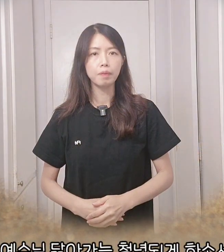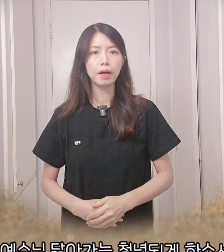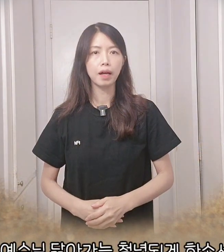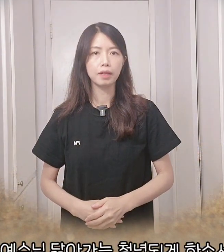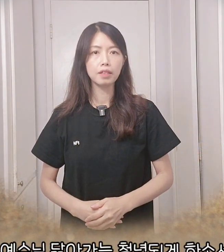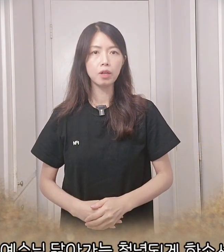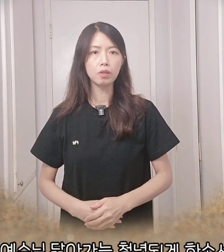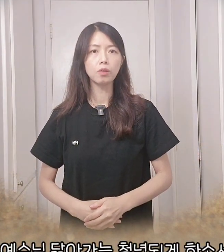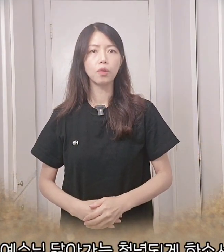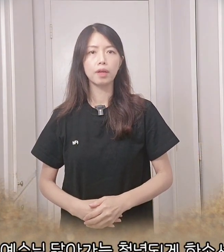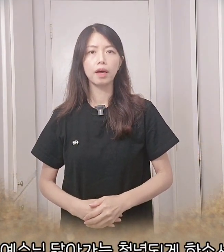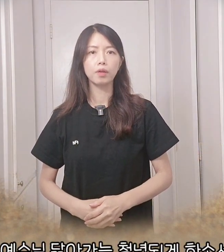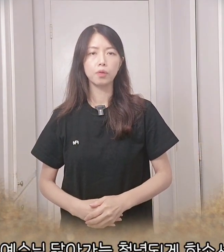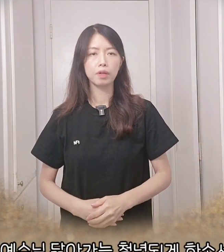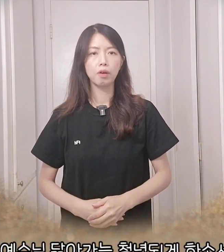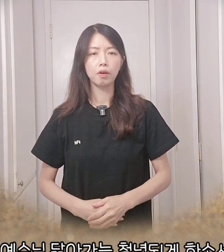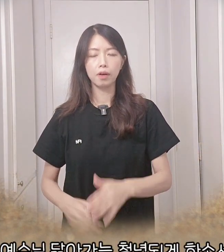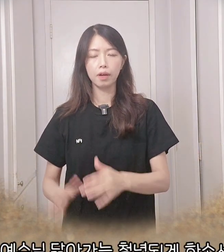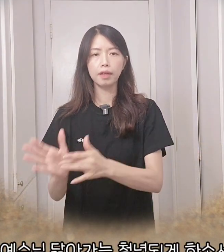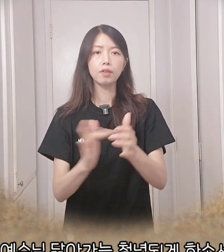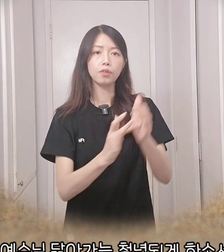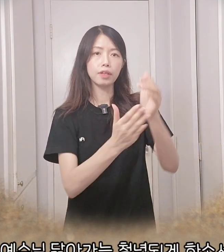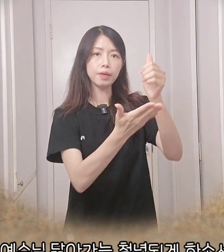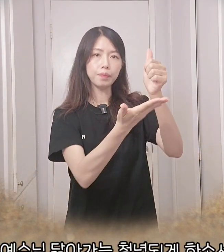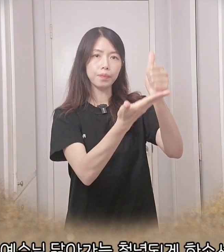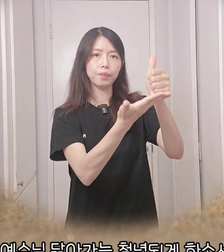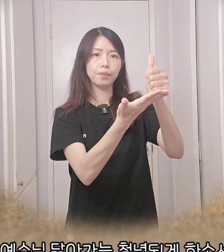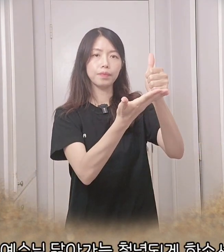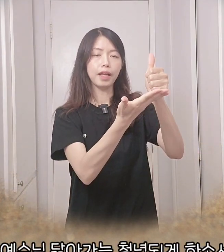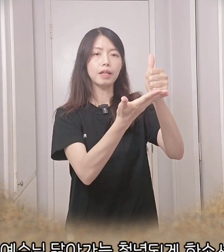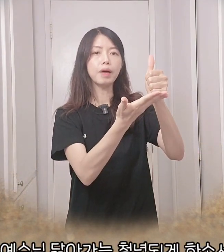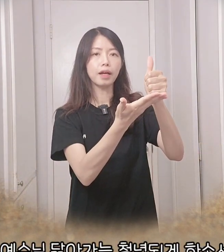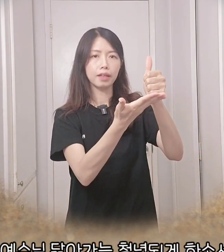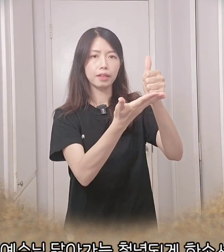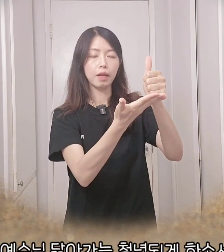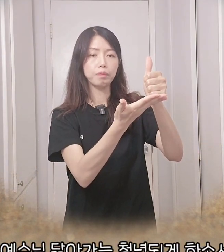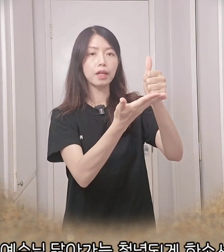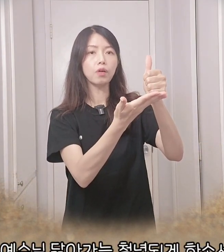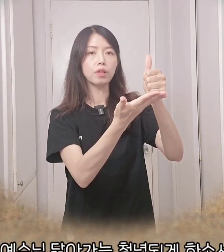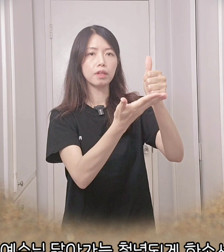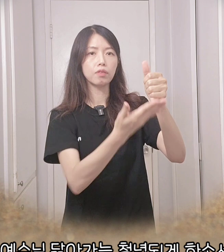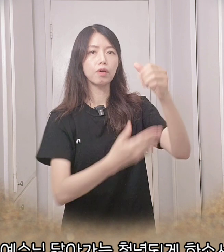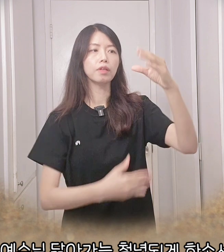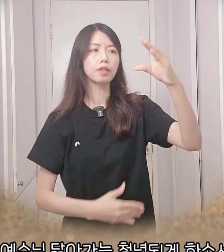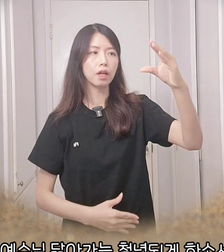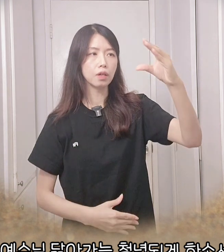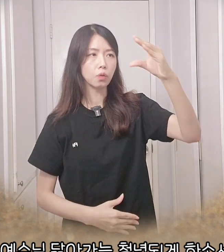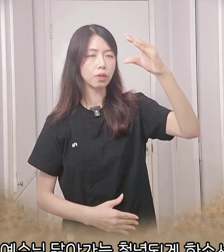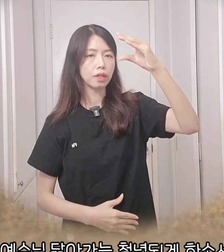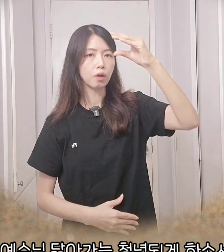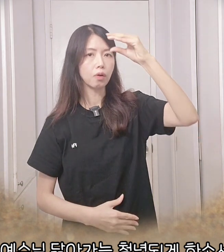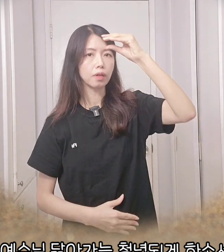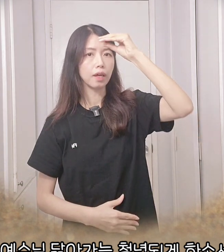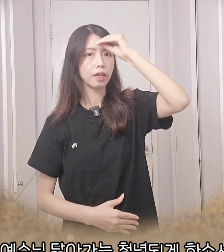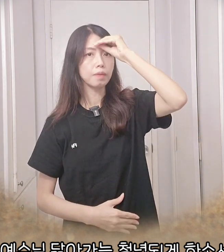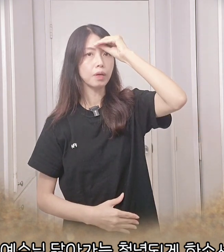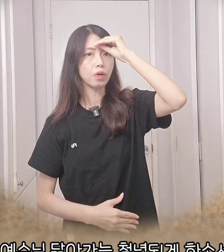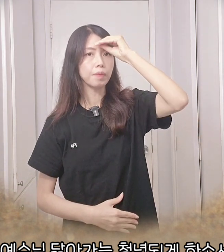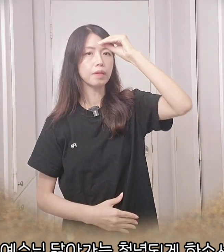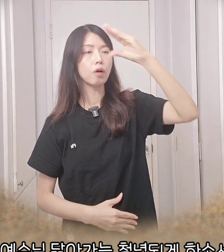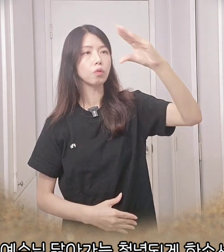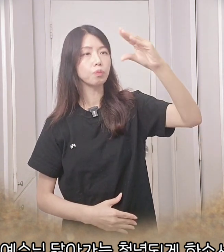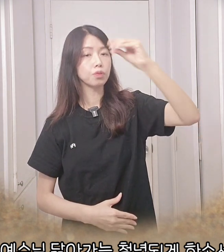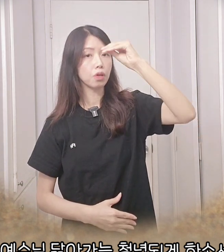예수님 닮아가는 청년 되게 하소서. 예수님 닮아가는, 닮다라고 하는 뜻의 수어는 손을 이렇게